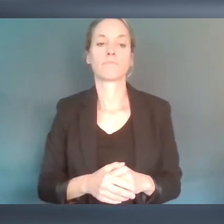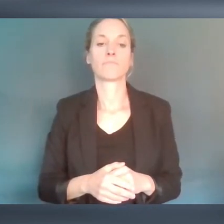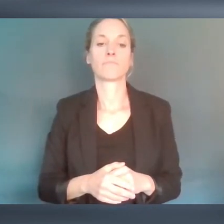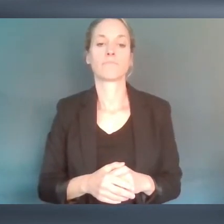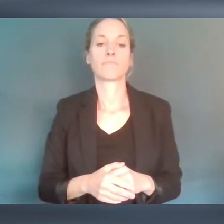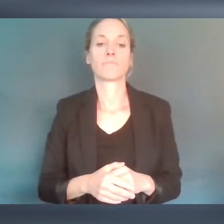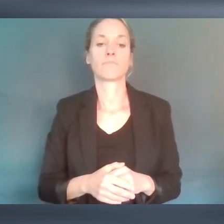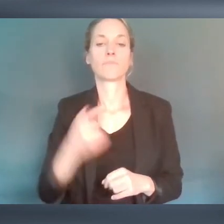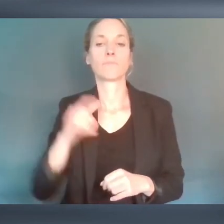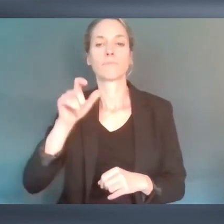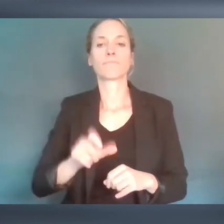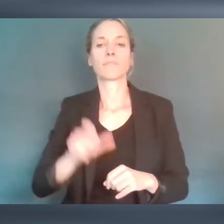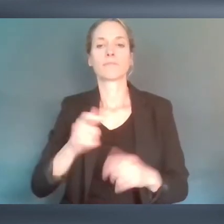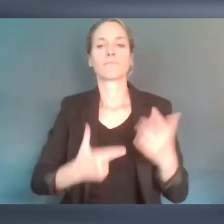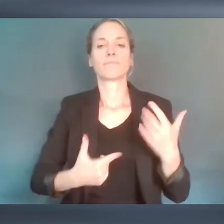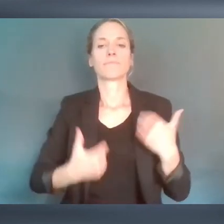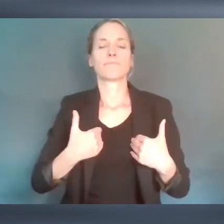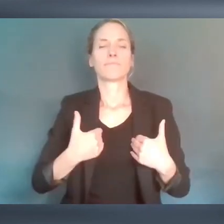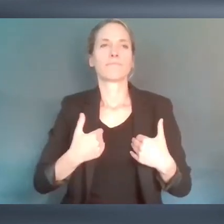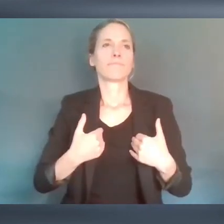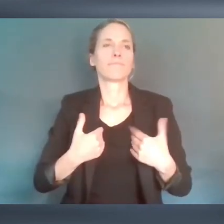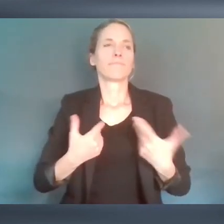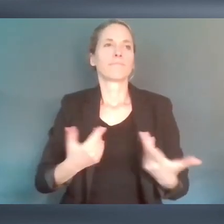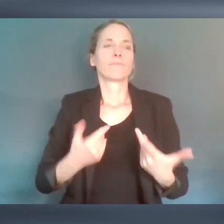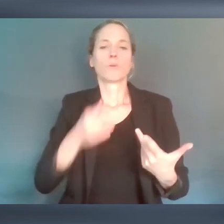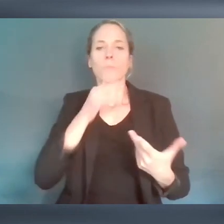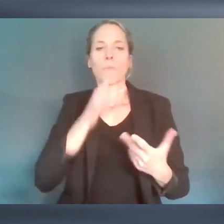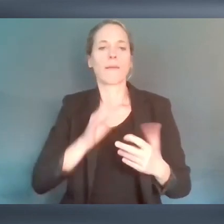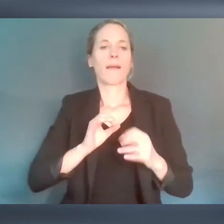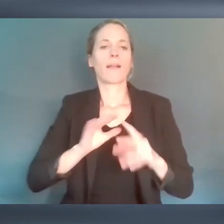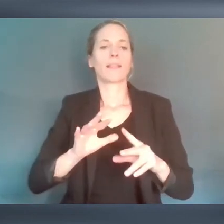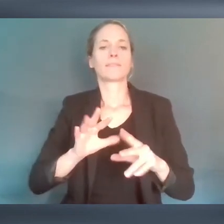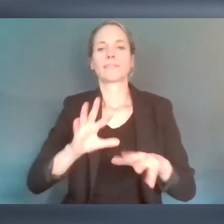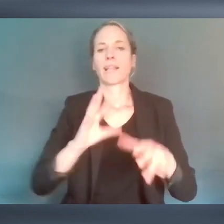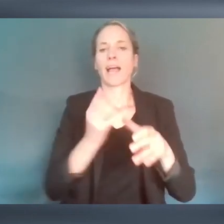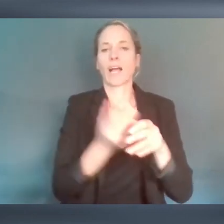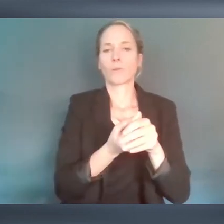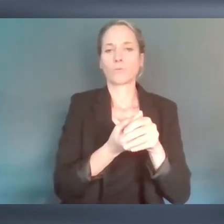laisser résumer l'inclusion à simplement la diversité des employés.